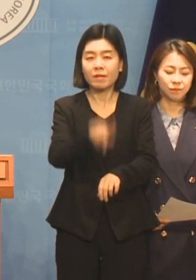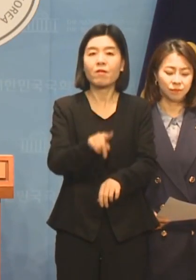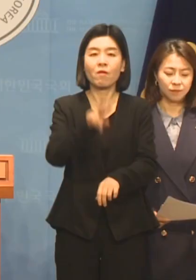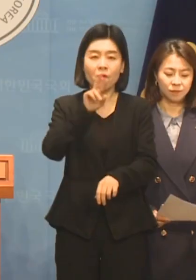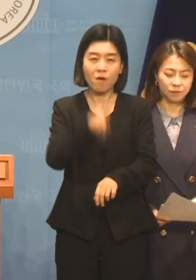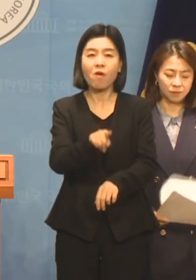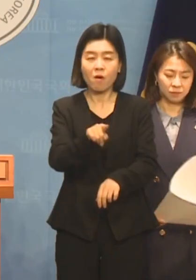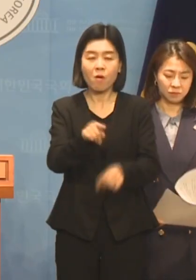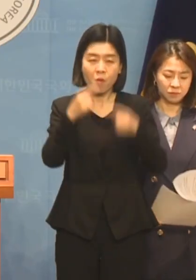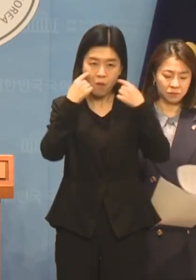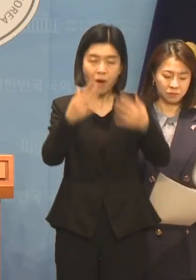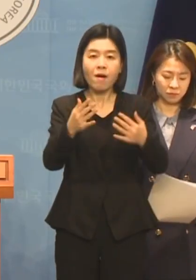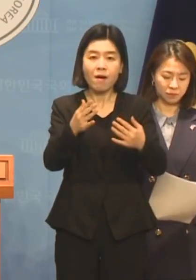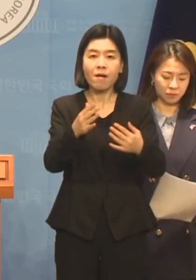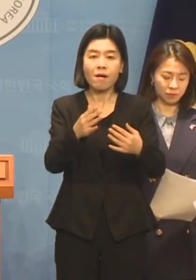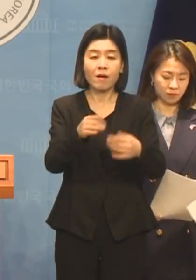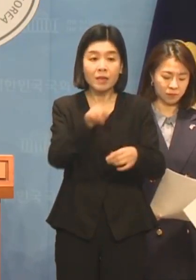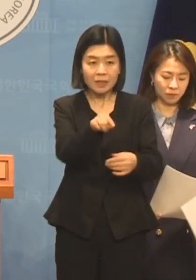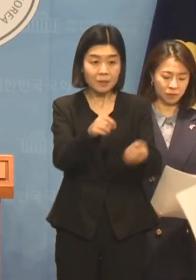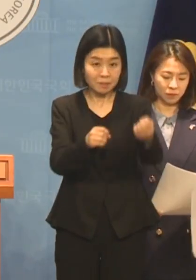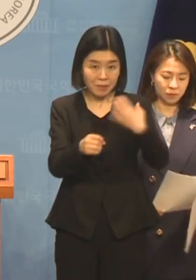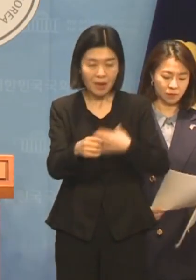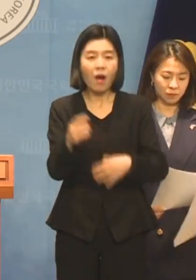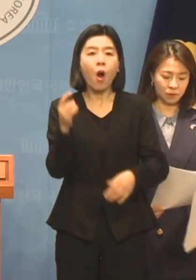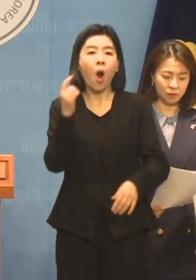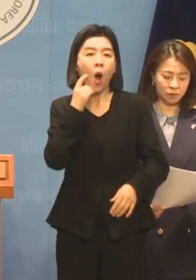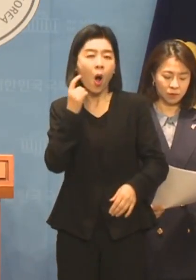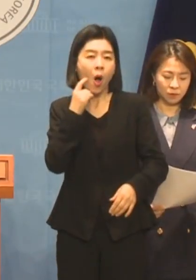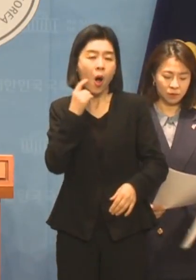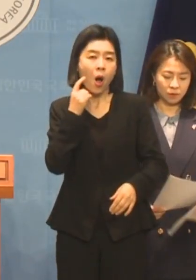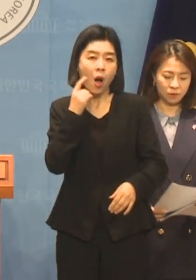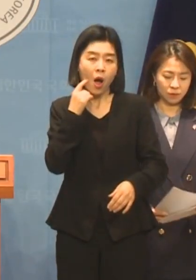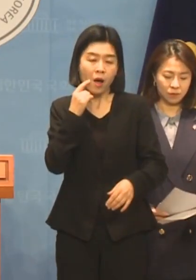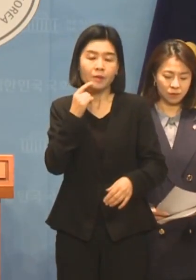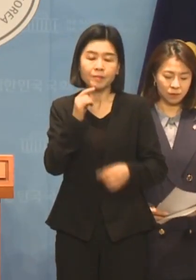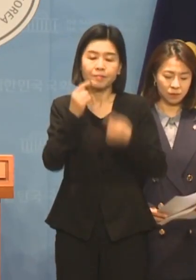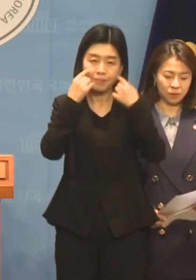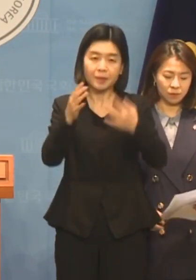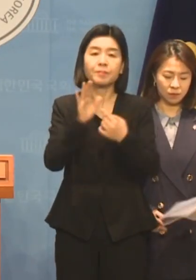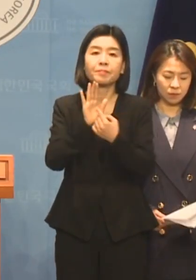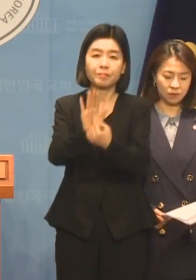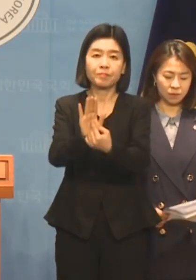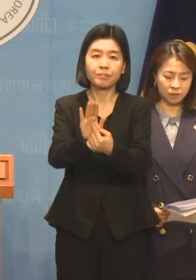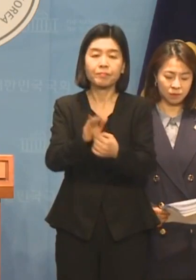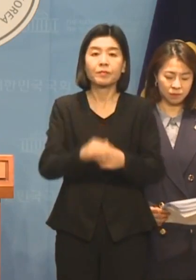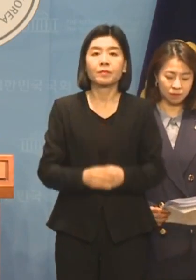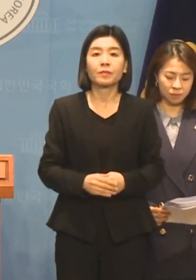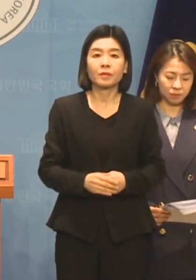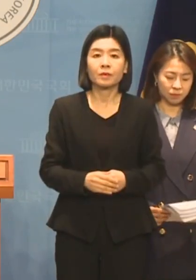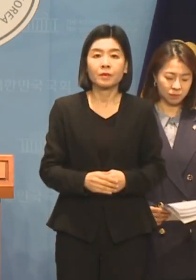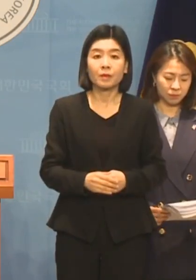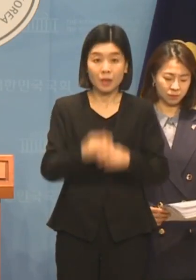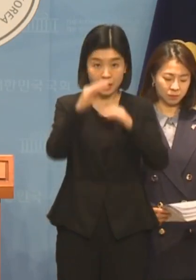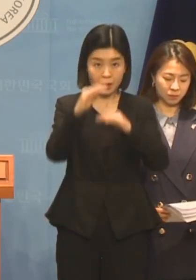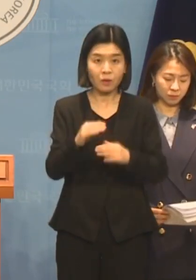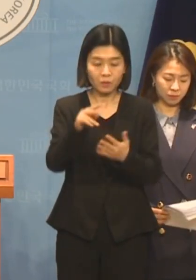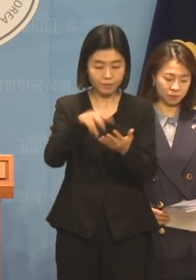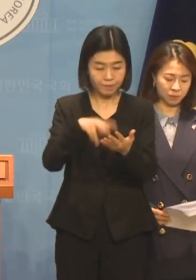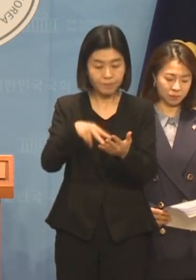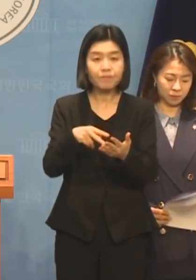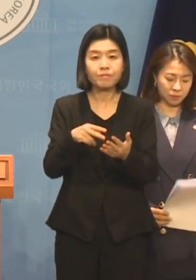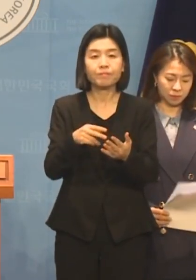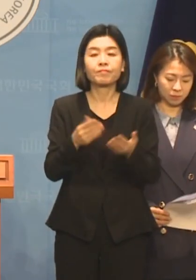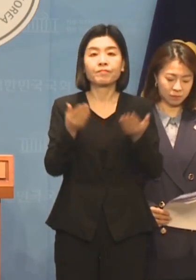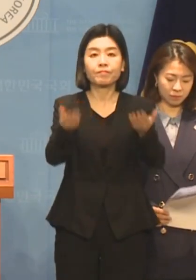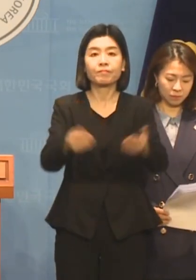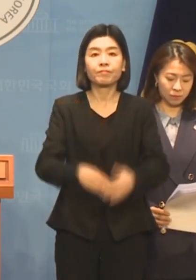실제로 외교부가 거짓으로 해명을 하고 있다라고 하는 것을 말씀드리도록 하겠습니다. 그러면 바로 기자회견문 낭독에